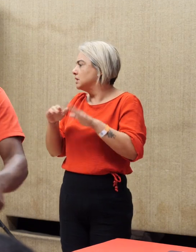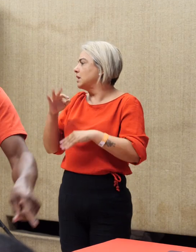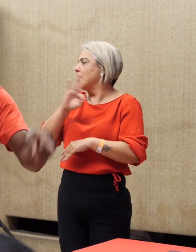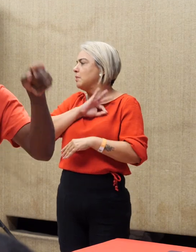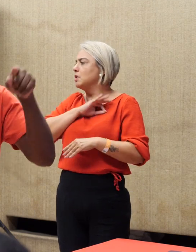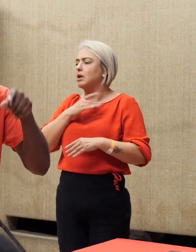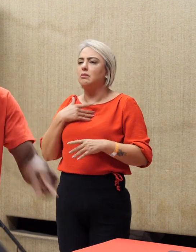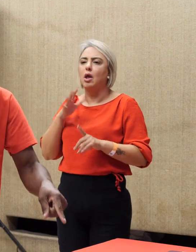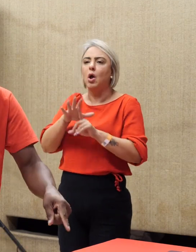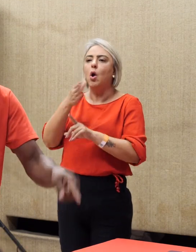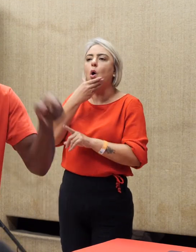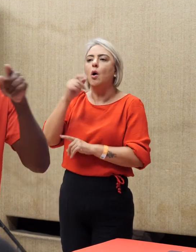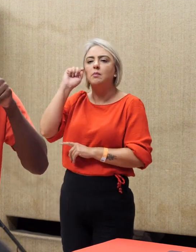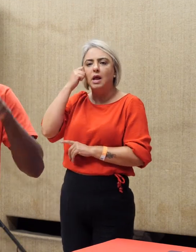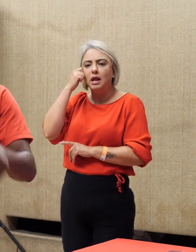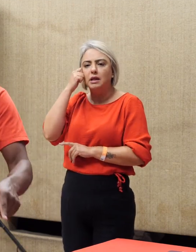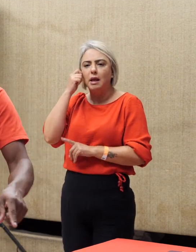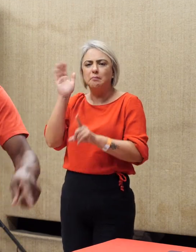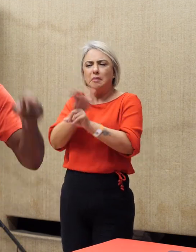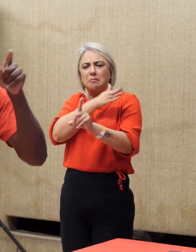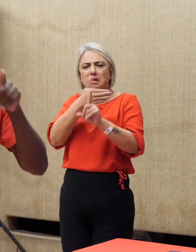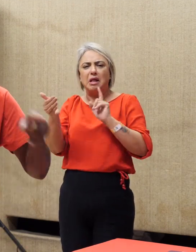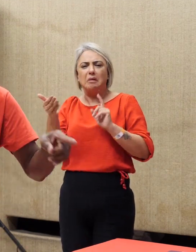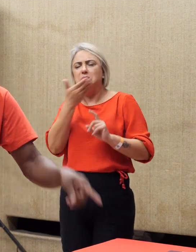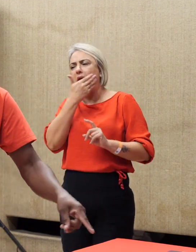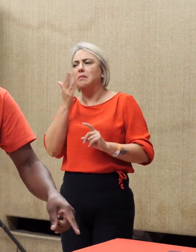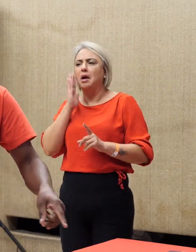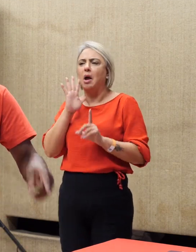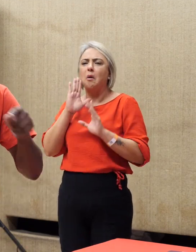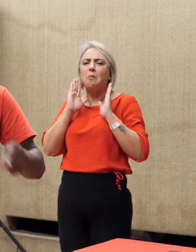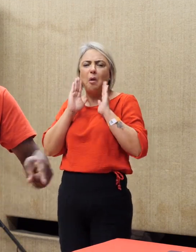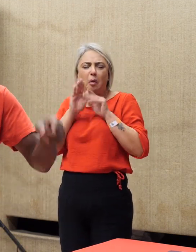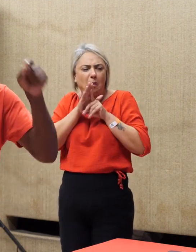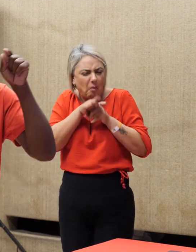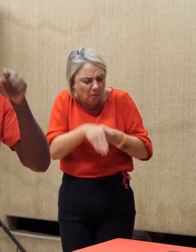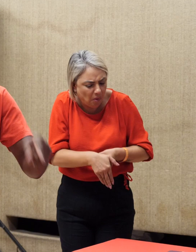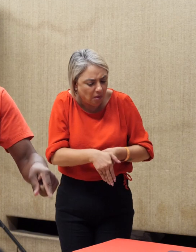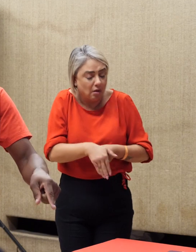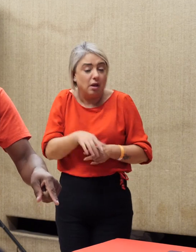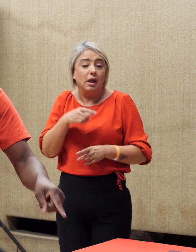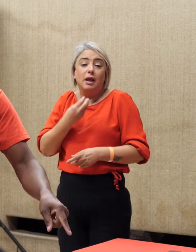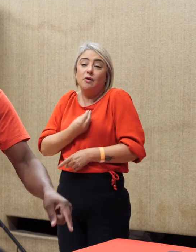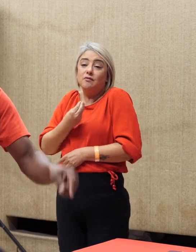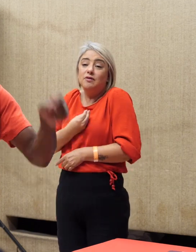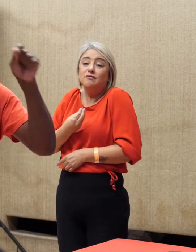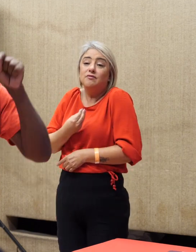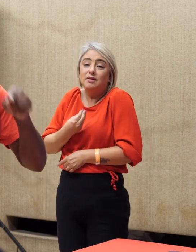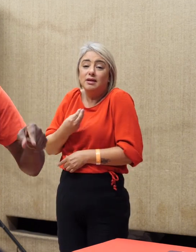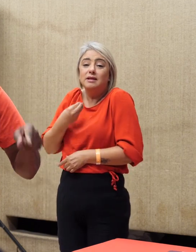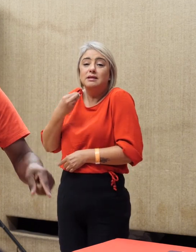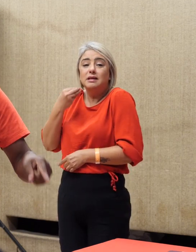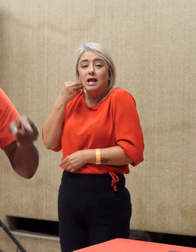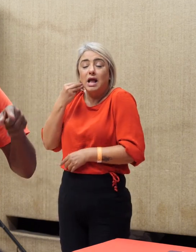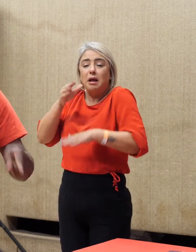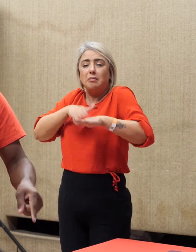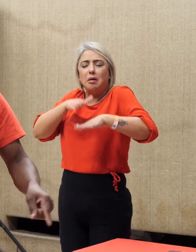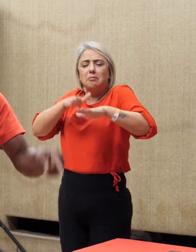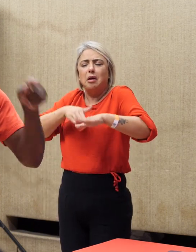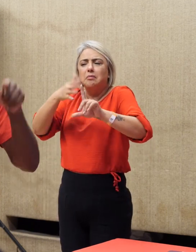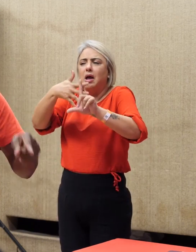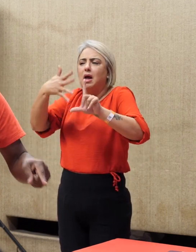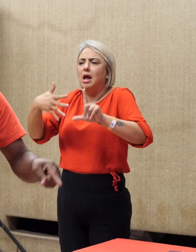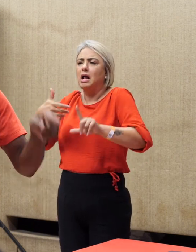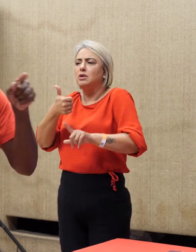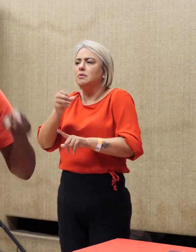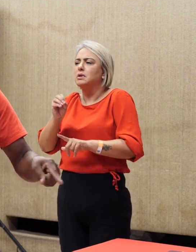polícia, quando vem em cima de um homem negro, é para agredir, é para nos humilhar. Então, assim, eu passei por essa agressão na parada gay de 2010